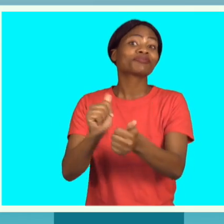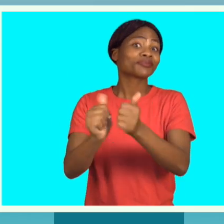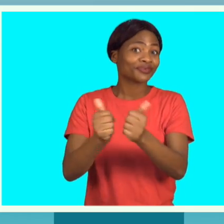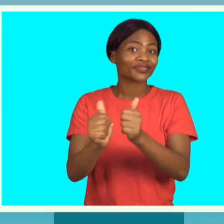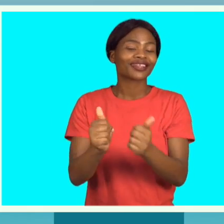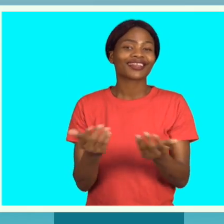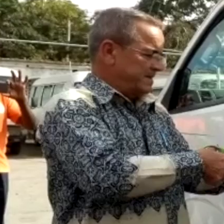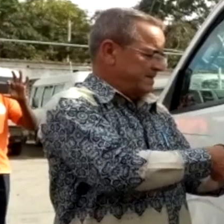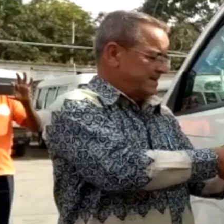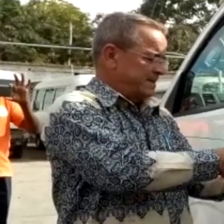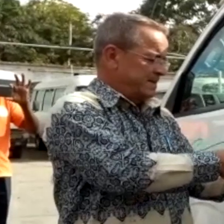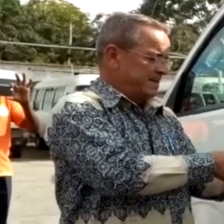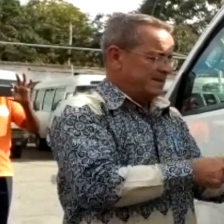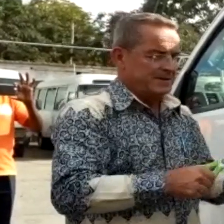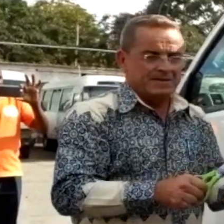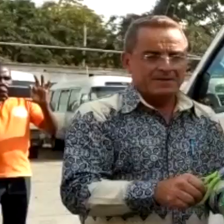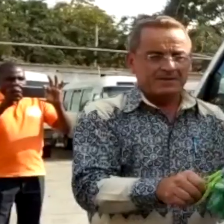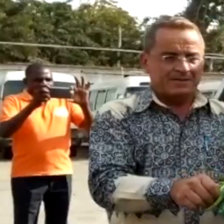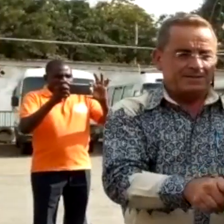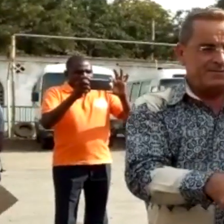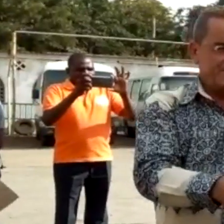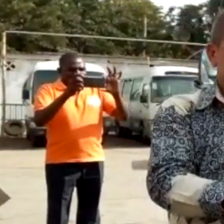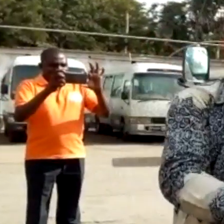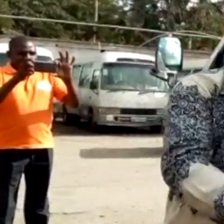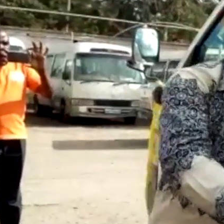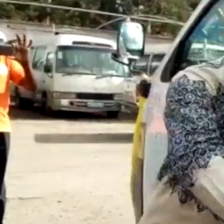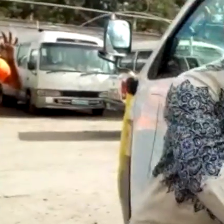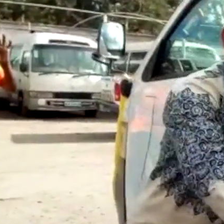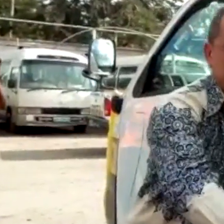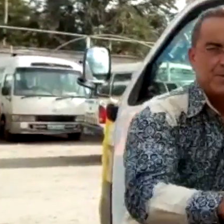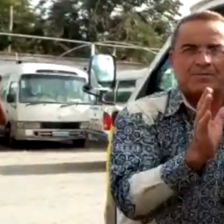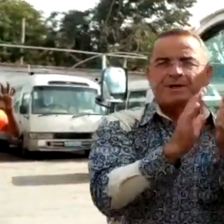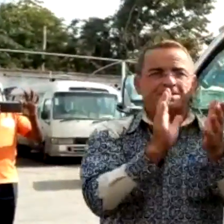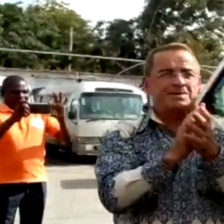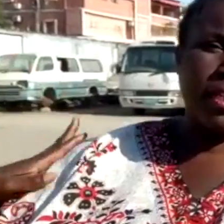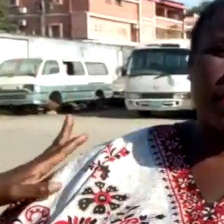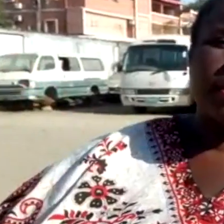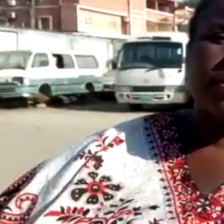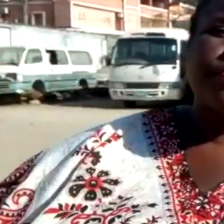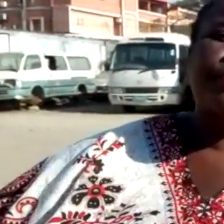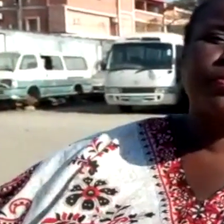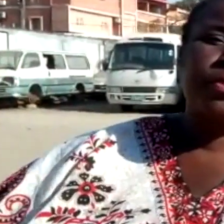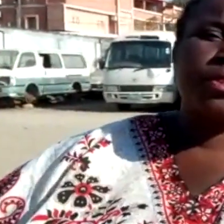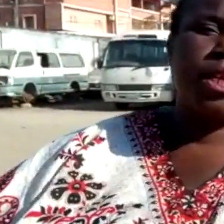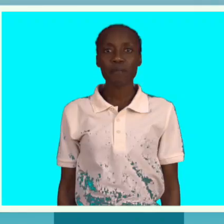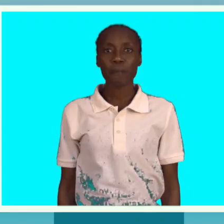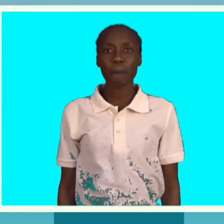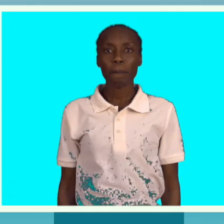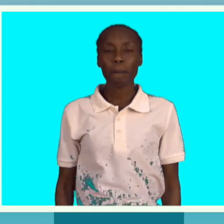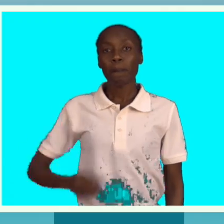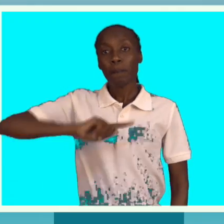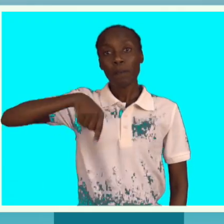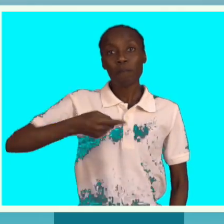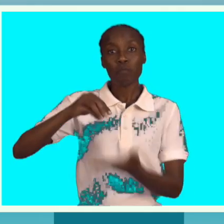resolvidos. É que esta agremiação acaba de receber uma viatura oferecida pelo Fundo de Promoção Desportiva. Nós